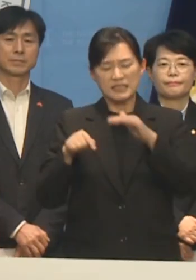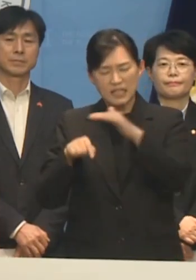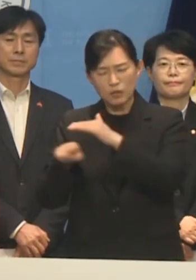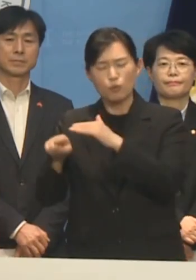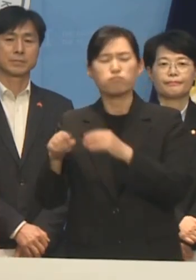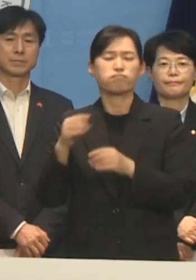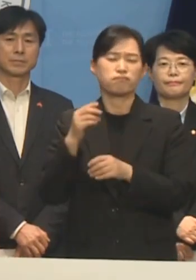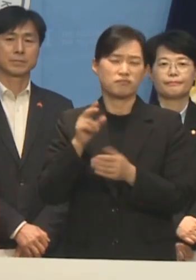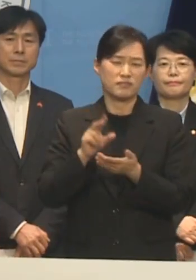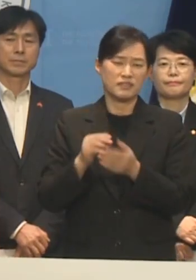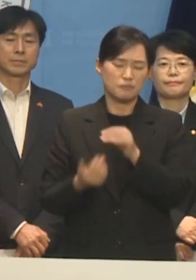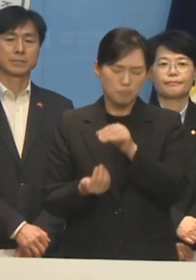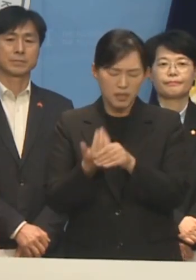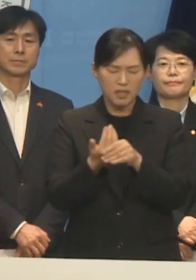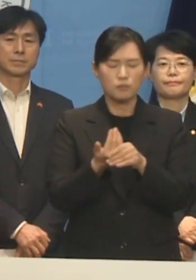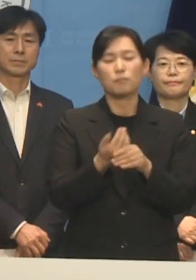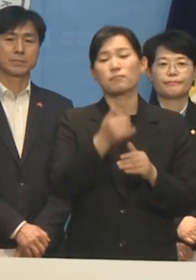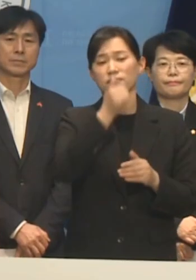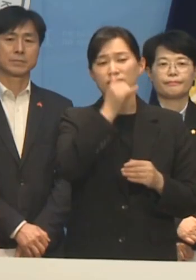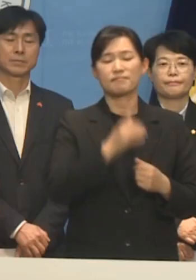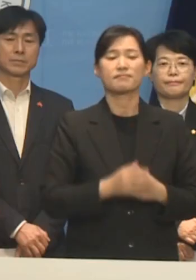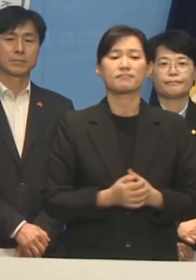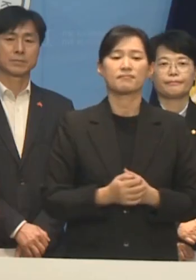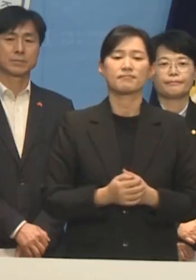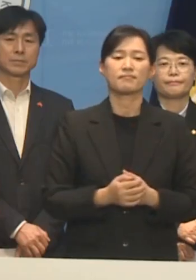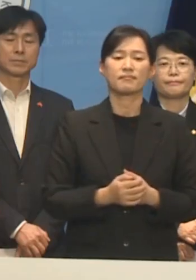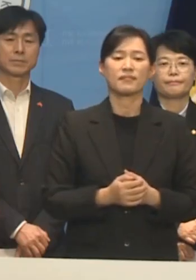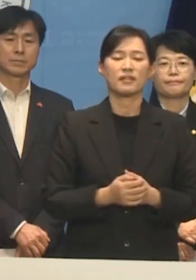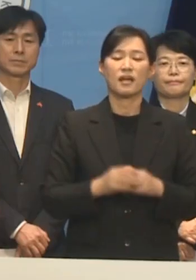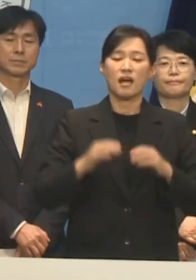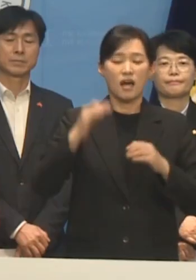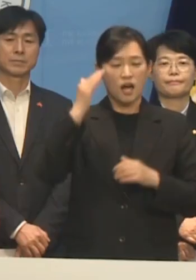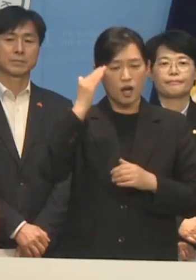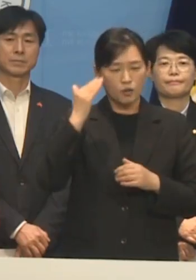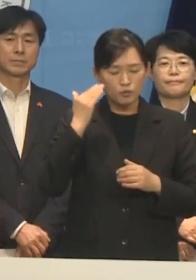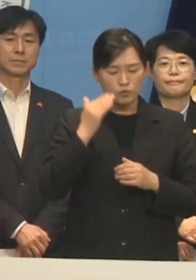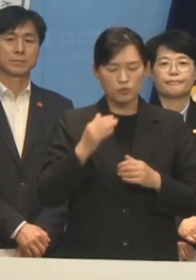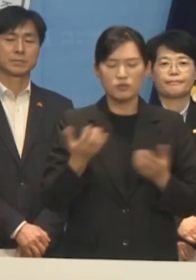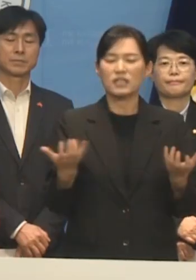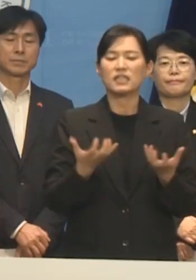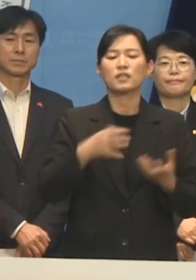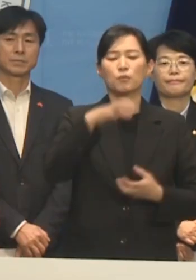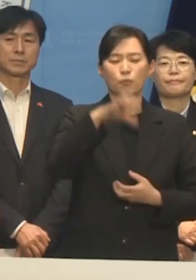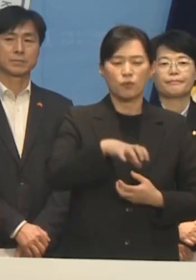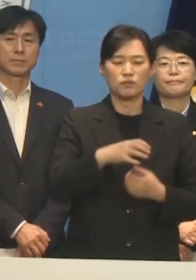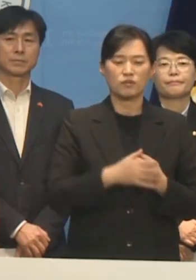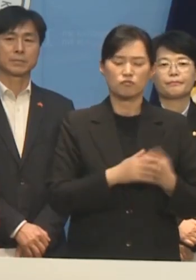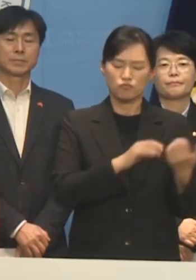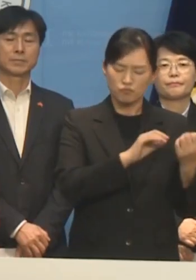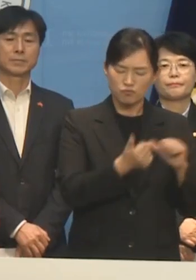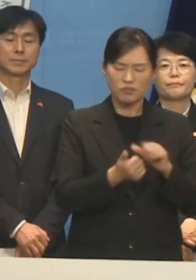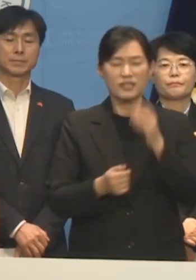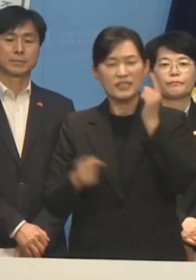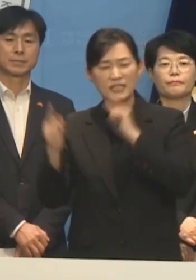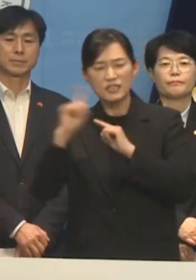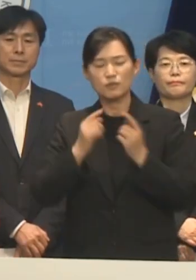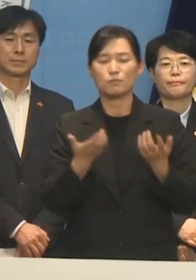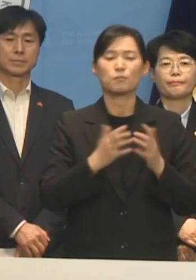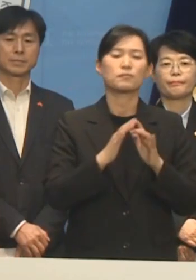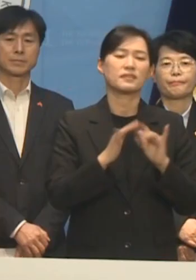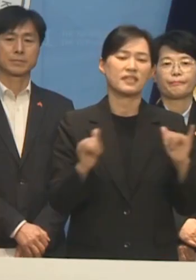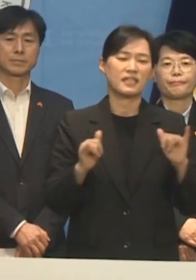가족들의 피눈물도 묻어 있습니다. 이 나라 노동 현장 곳곳에서 죽거나 다친